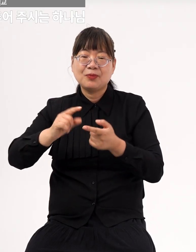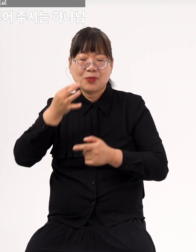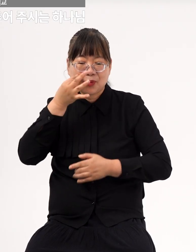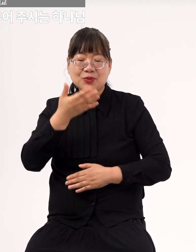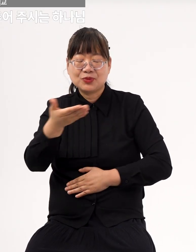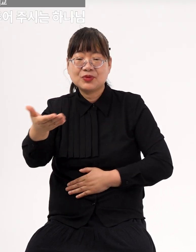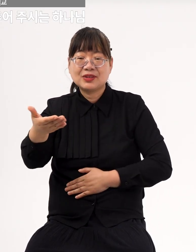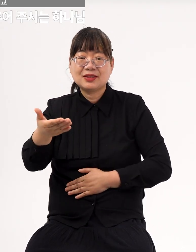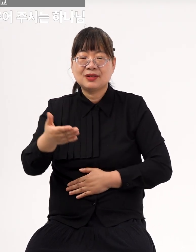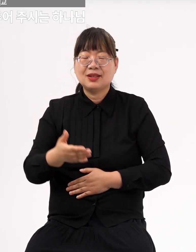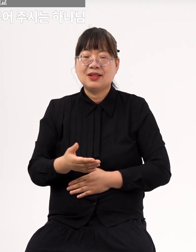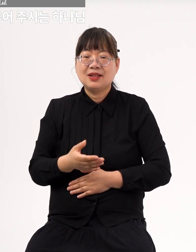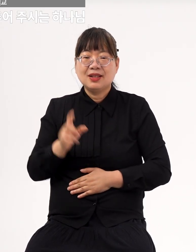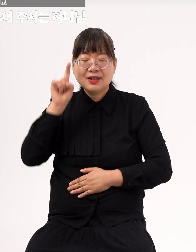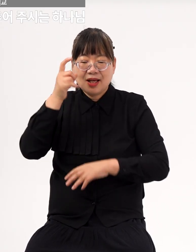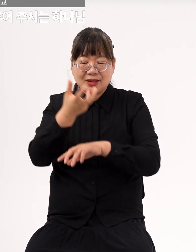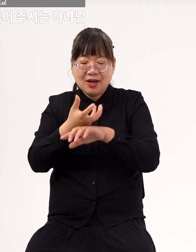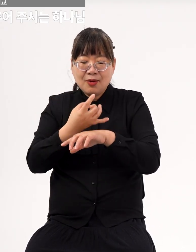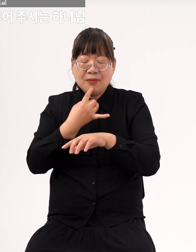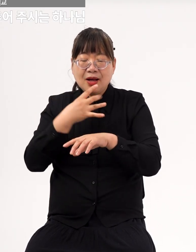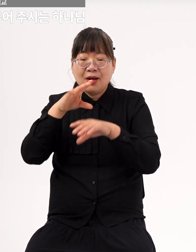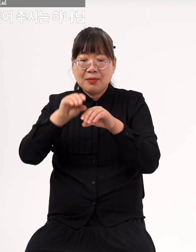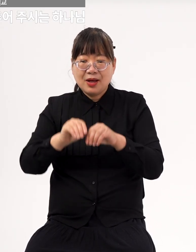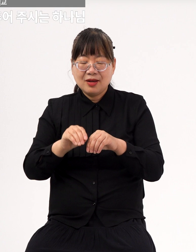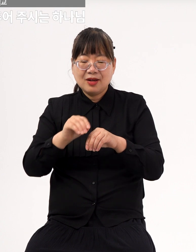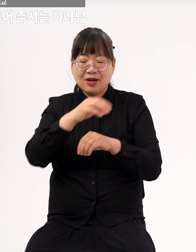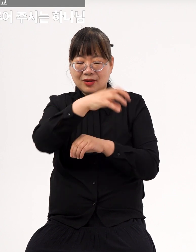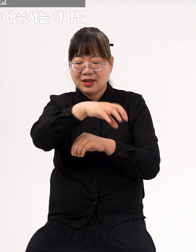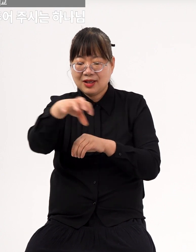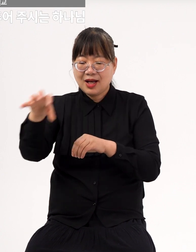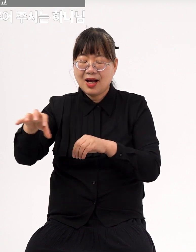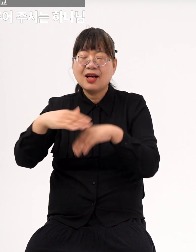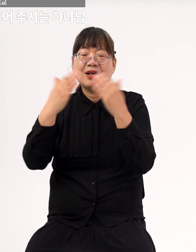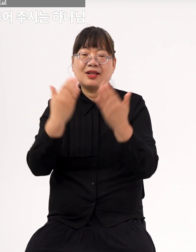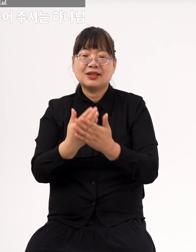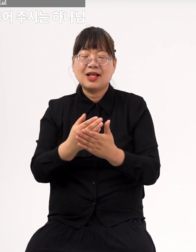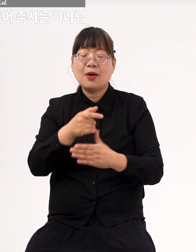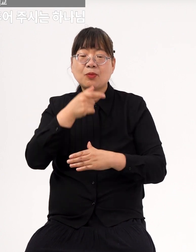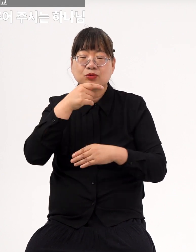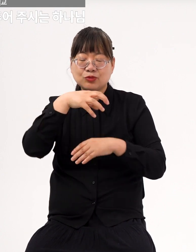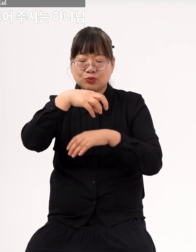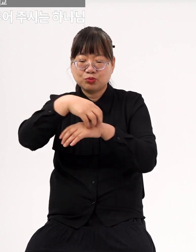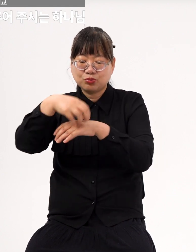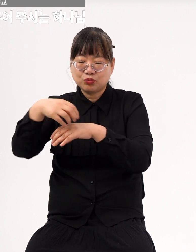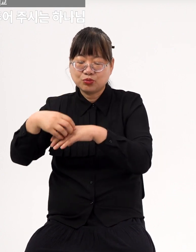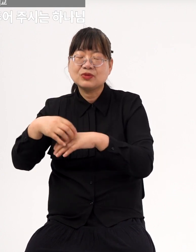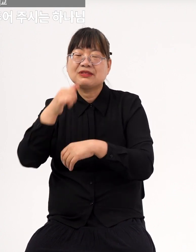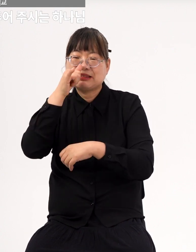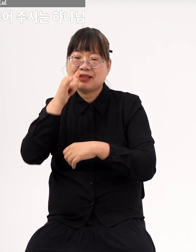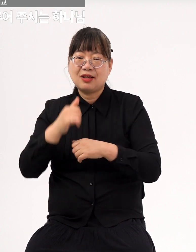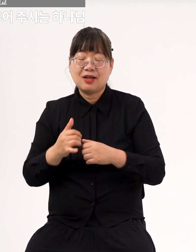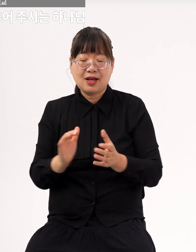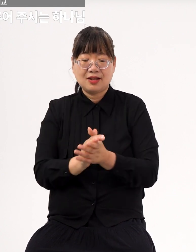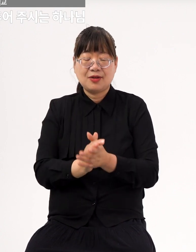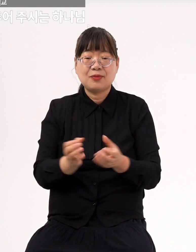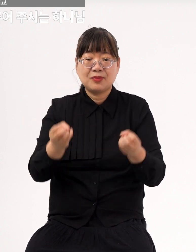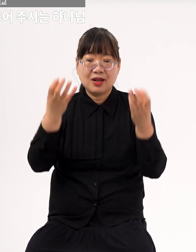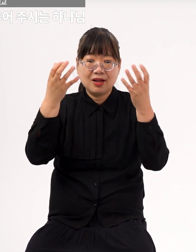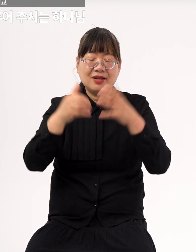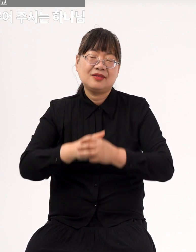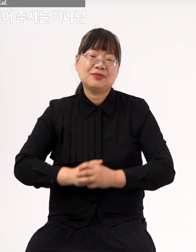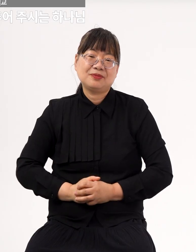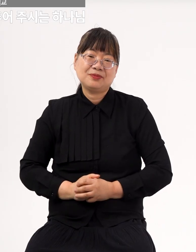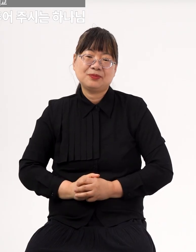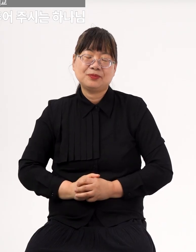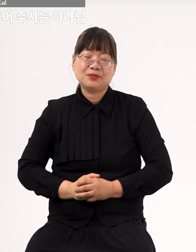곧 양털만 마르고 그 주변 땅에는 다 이슬이 있더라. 할렐루야.